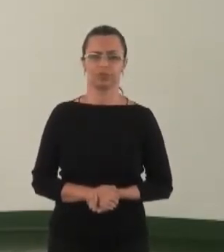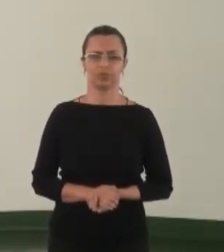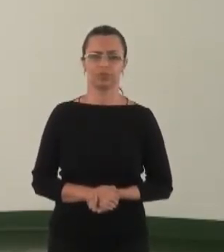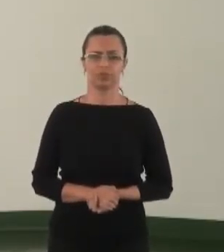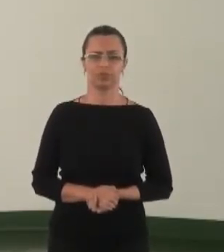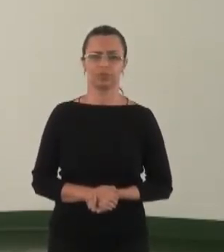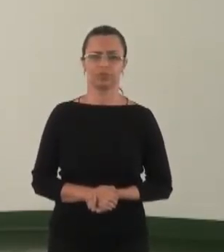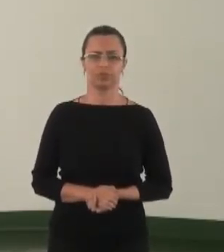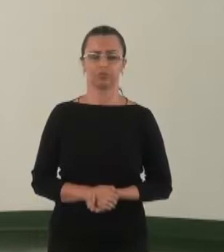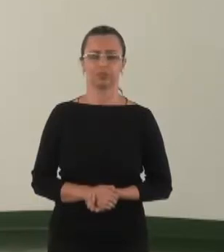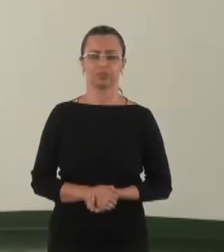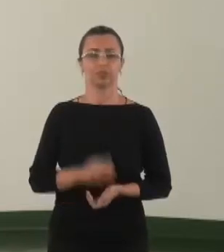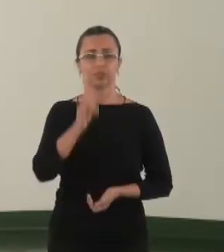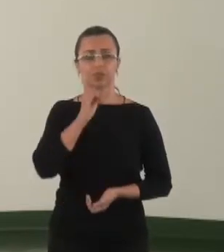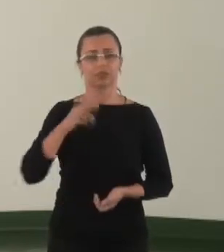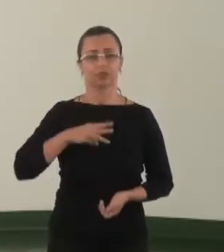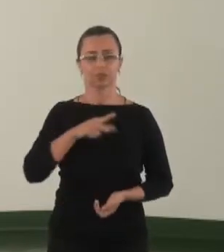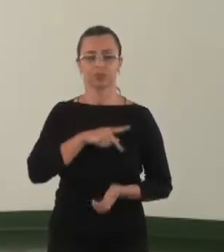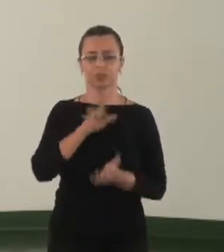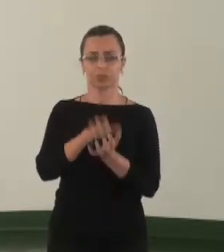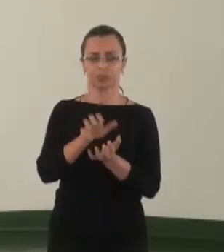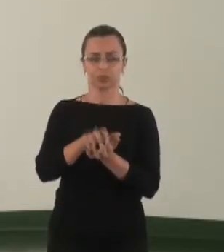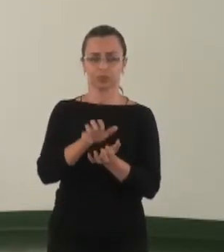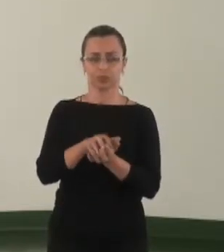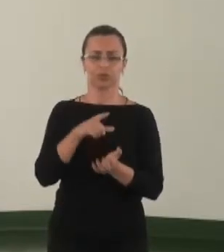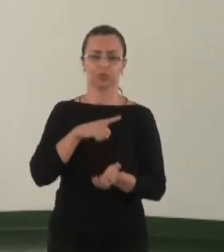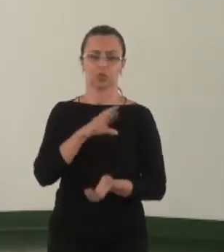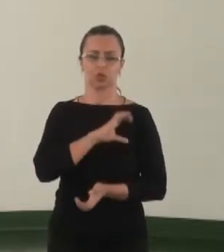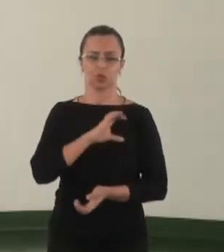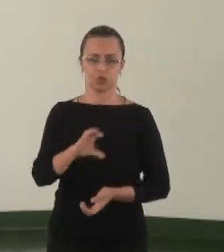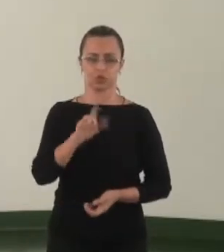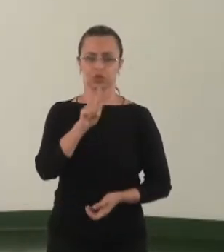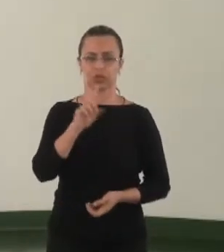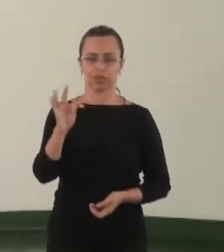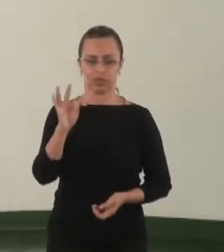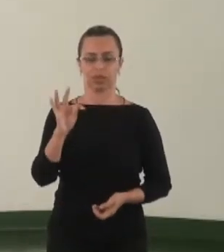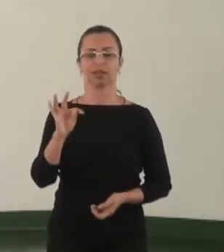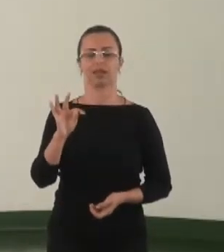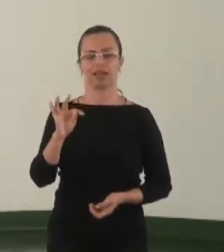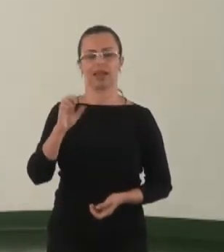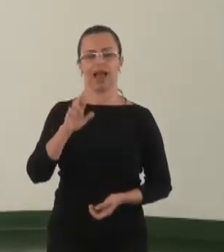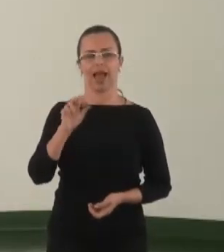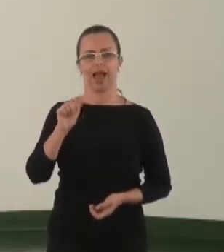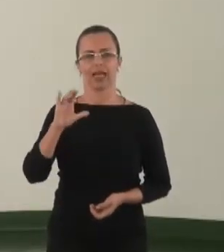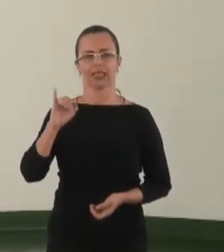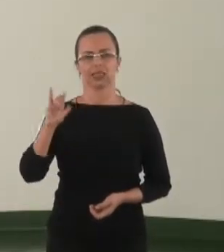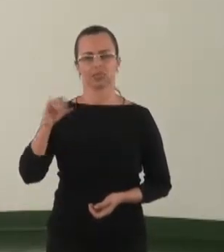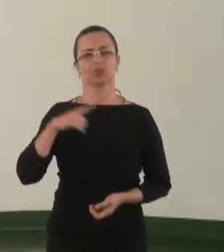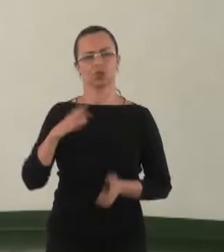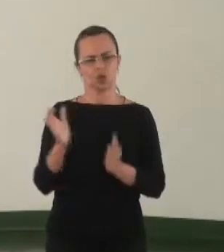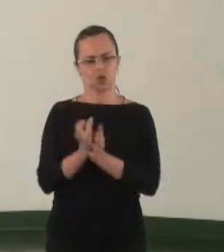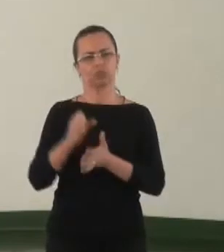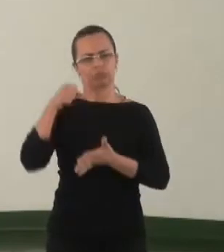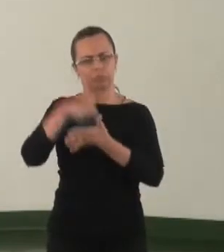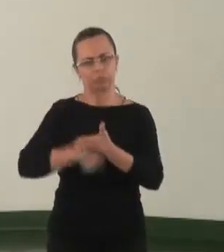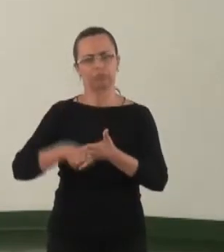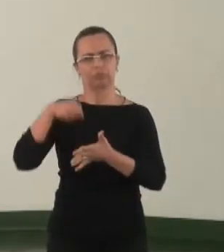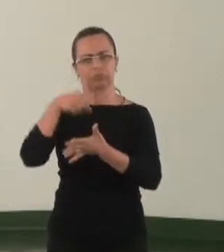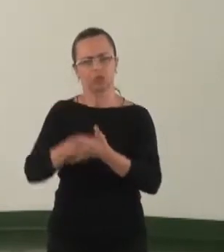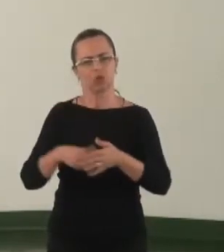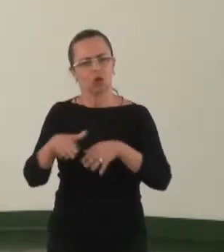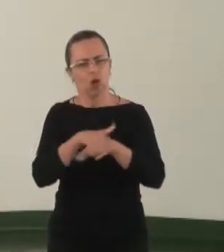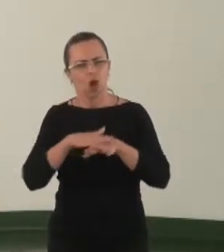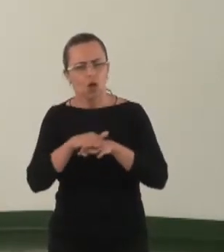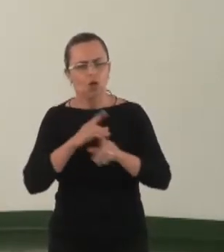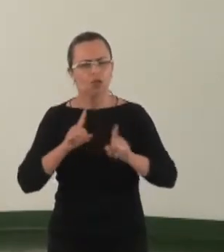A exemplo do Ministério Público de Pernambuco, a qual tem a coordenadora do GT de racismo, aqui, há um grupo de enfrentamento que conversa com a polícia